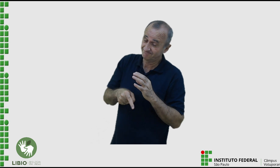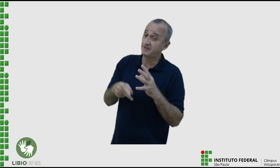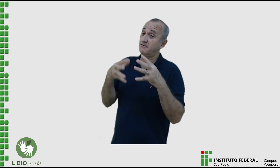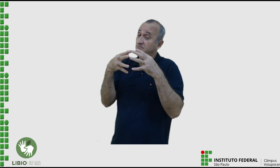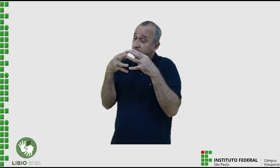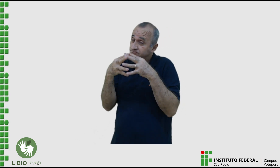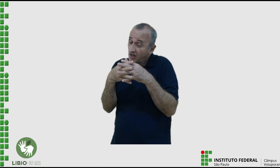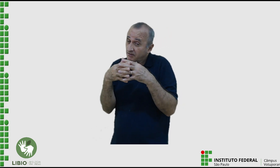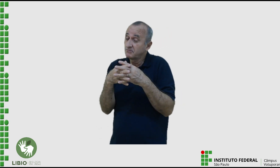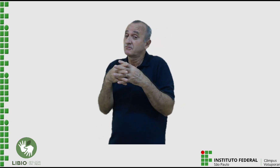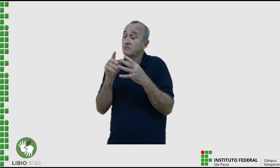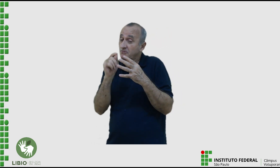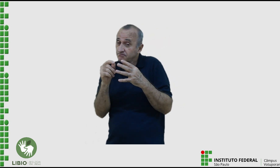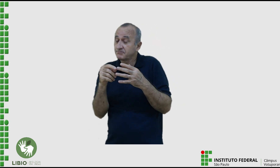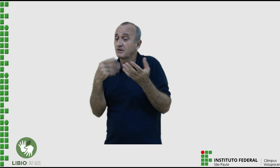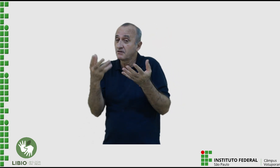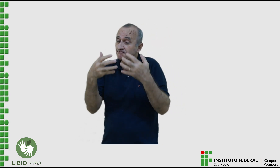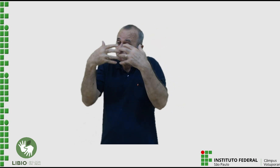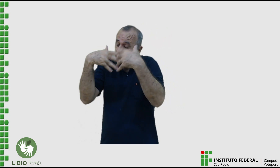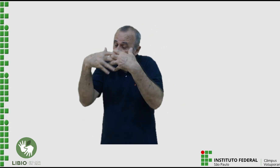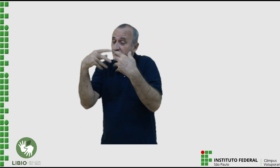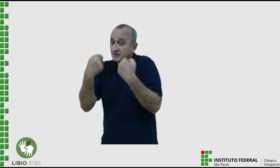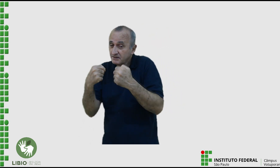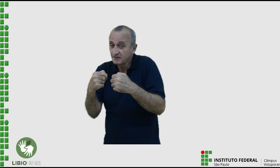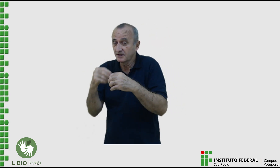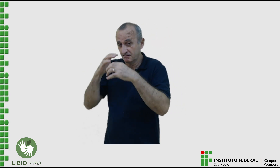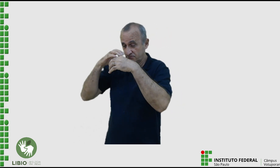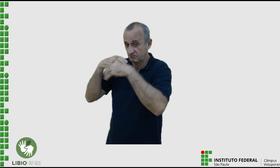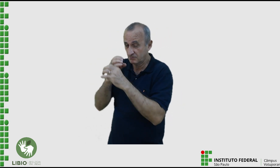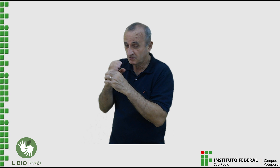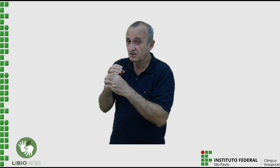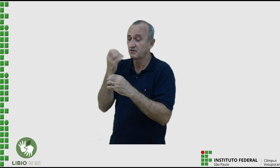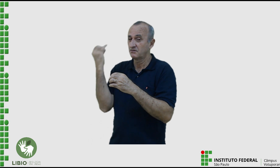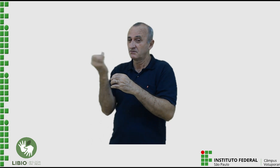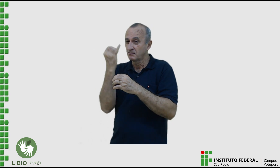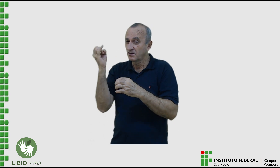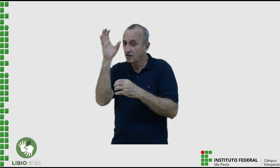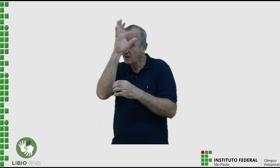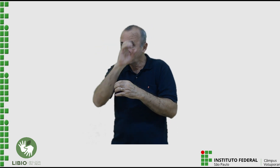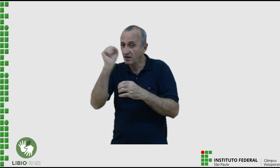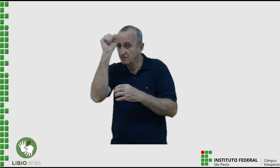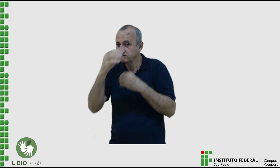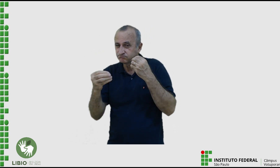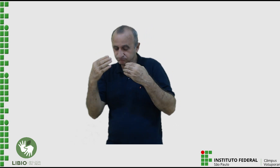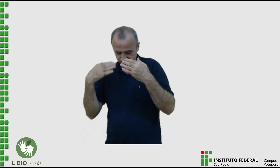Então, espero que vocês tenham gostado e aprendemos com mais